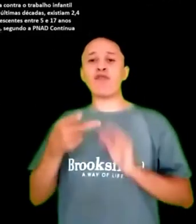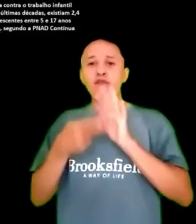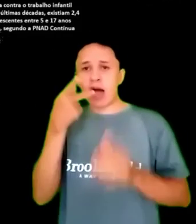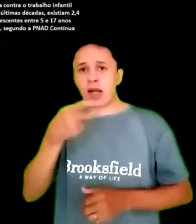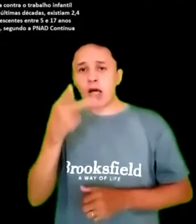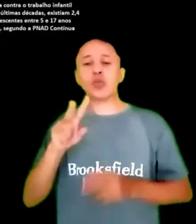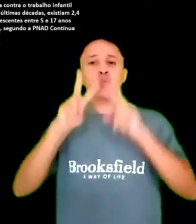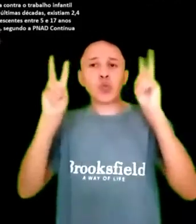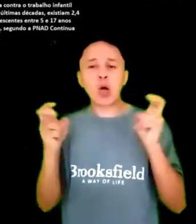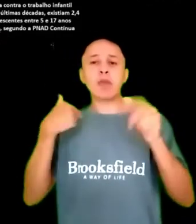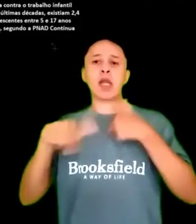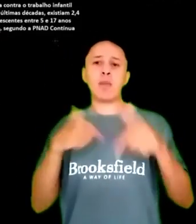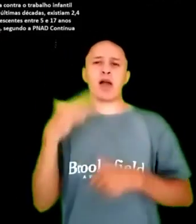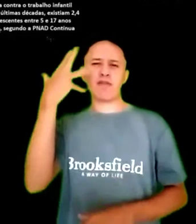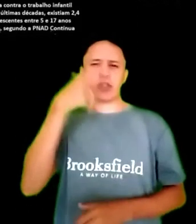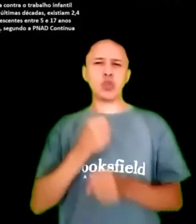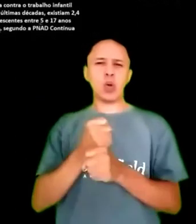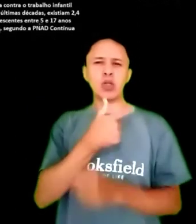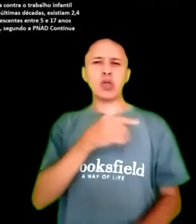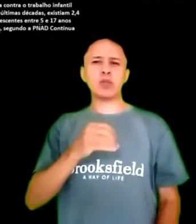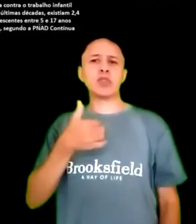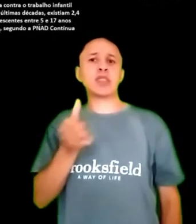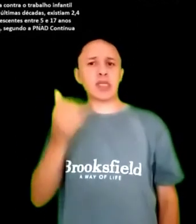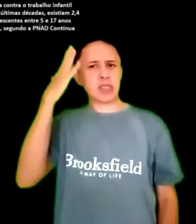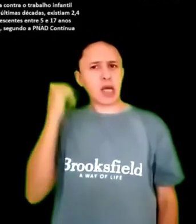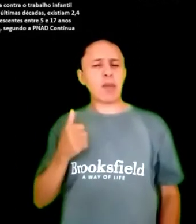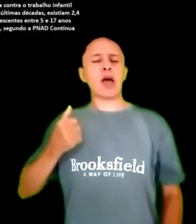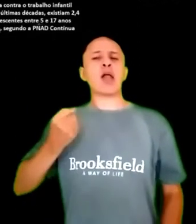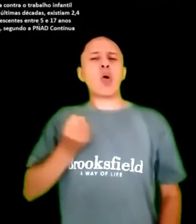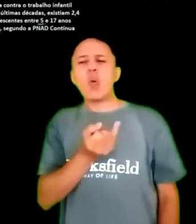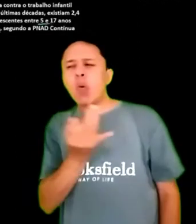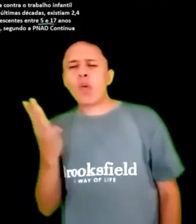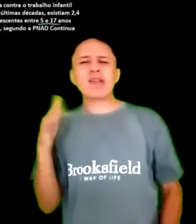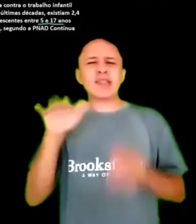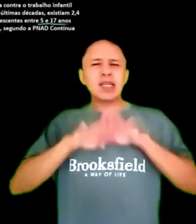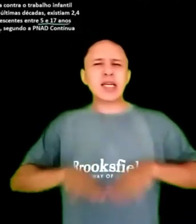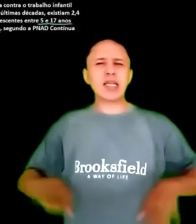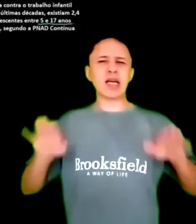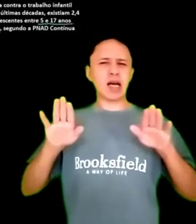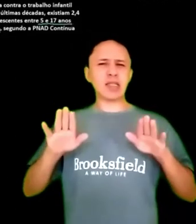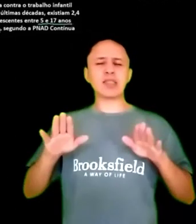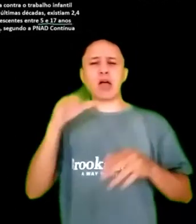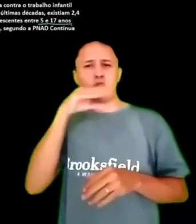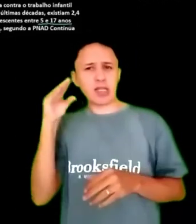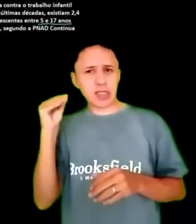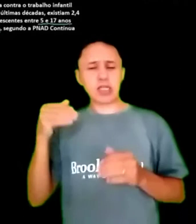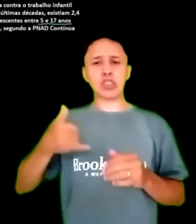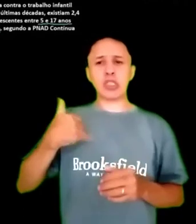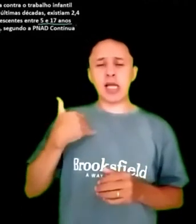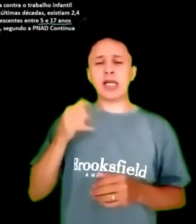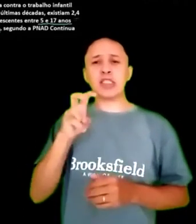de 2016. Sabemos que o número de crianças e adolescentes entre 5 e 17 anos que